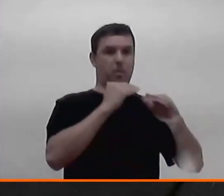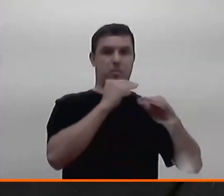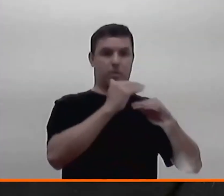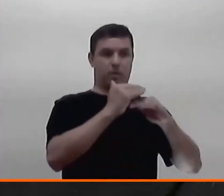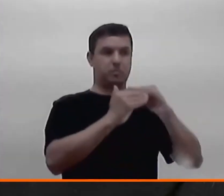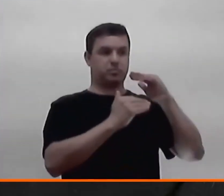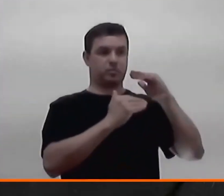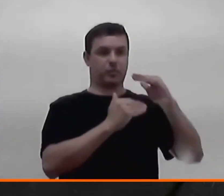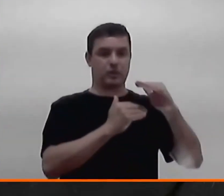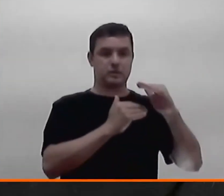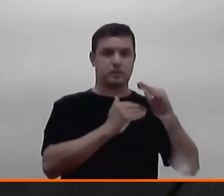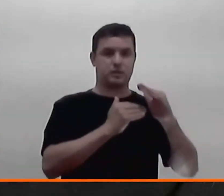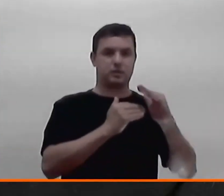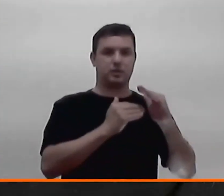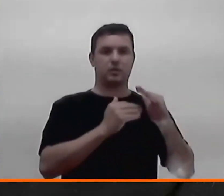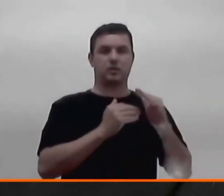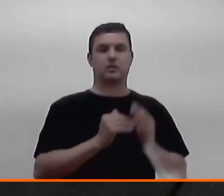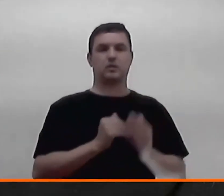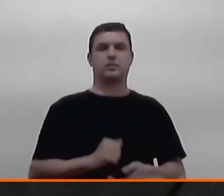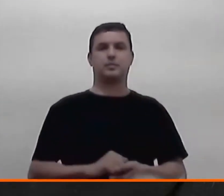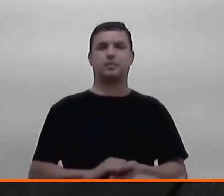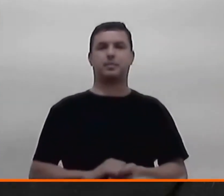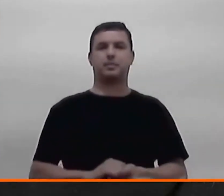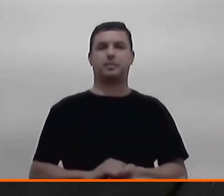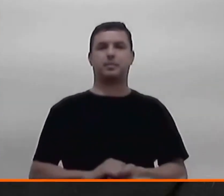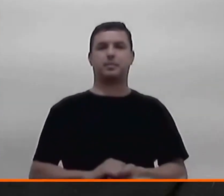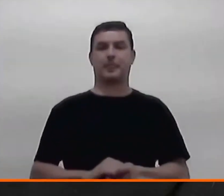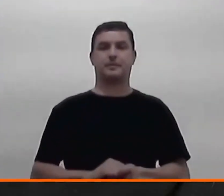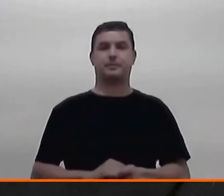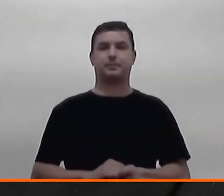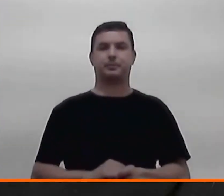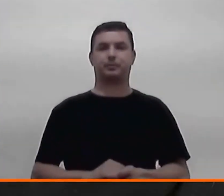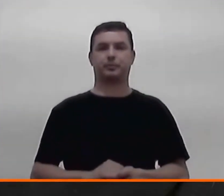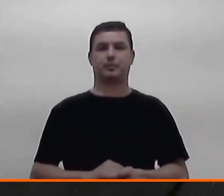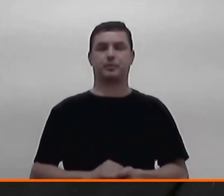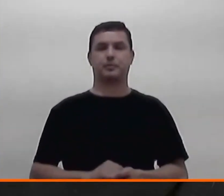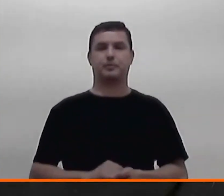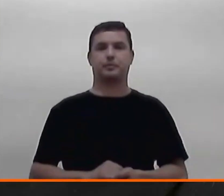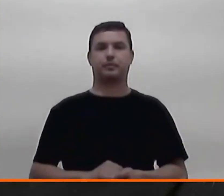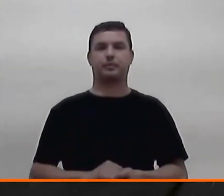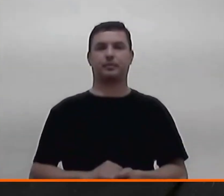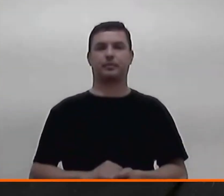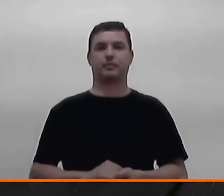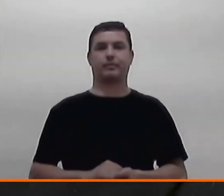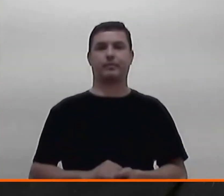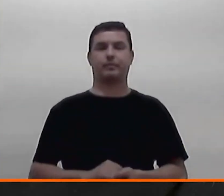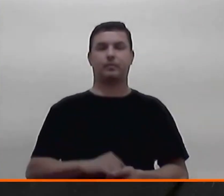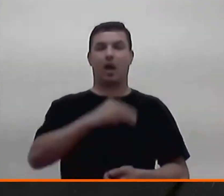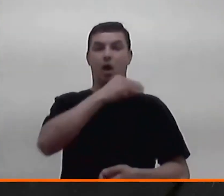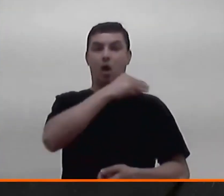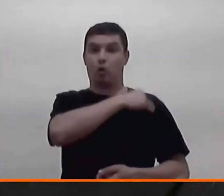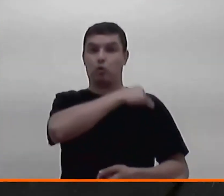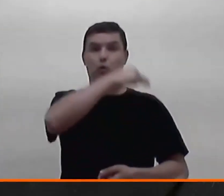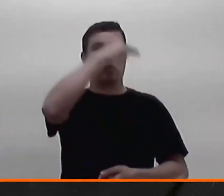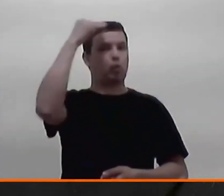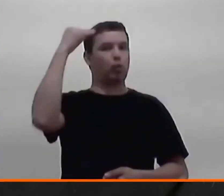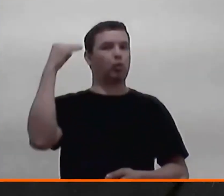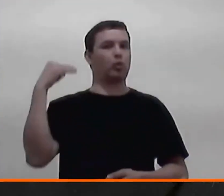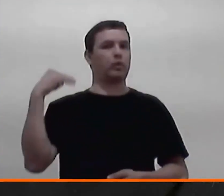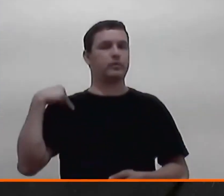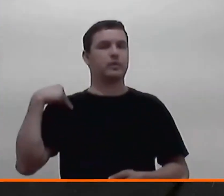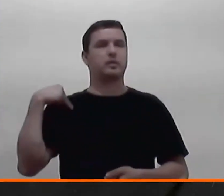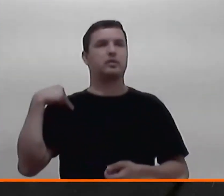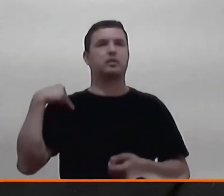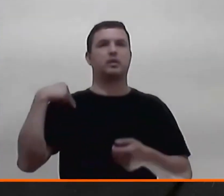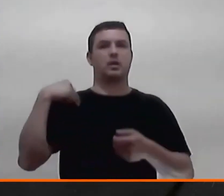é edificada, a noiva será ataviada. Na medida que a igreja se edifica, a noiva